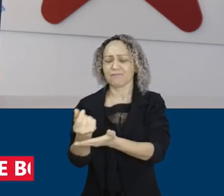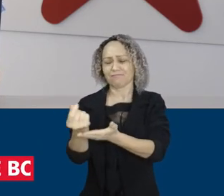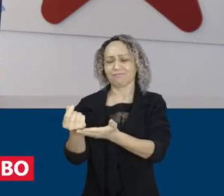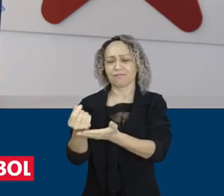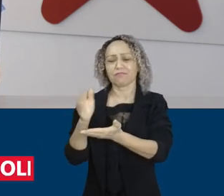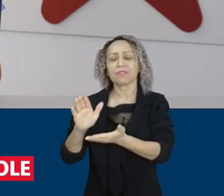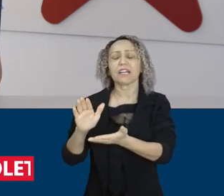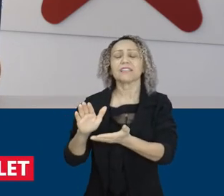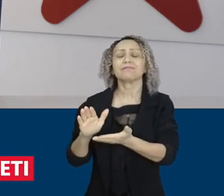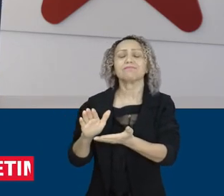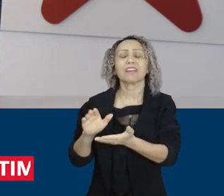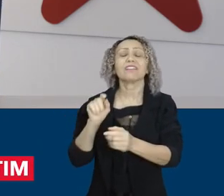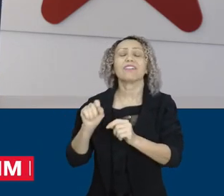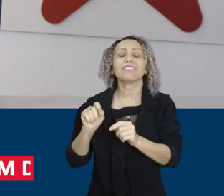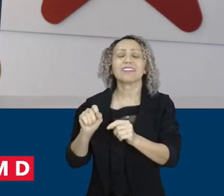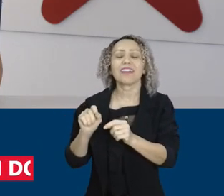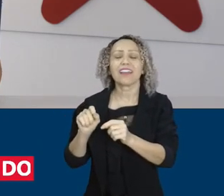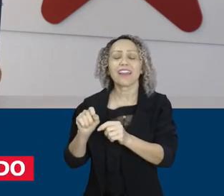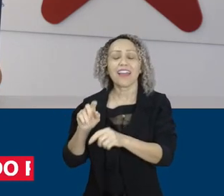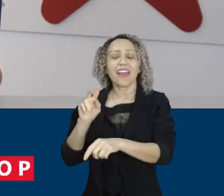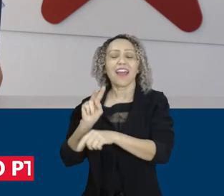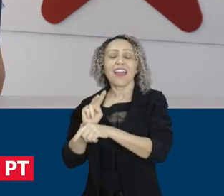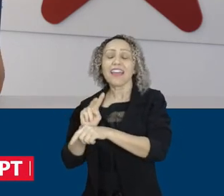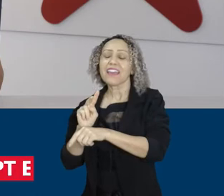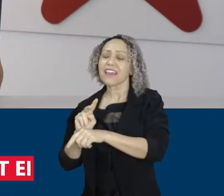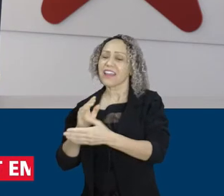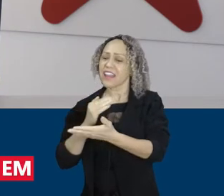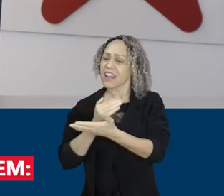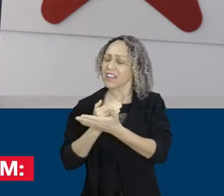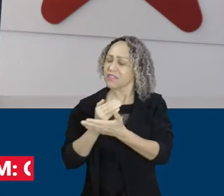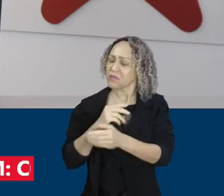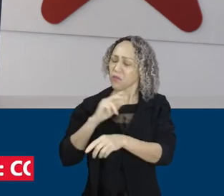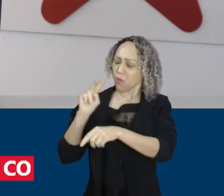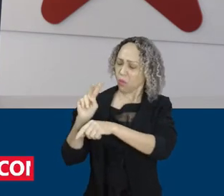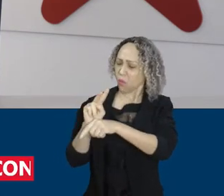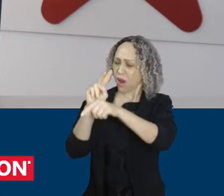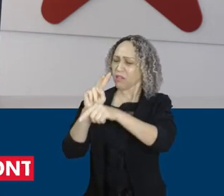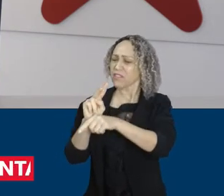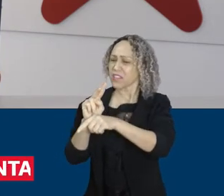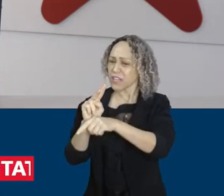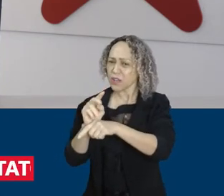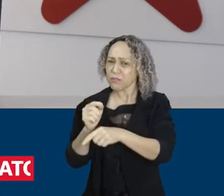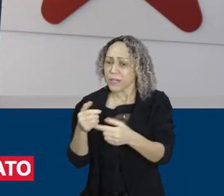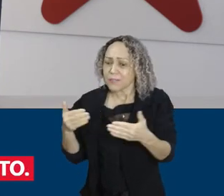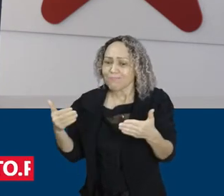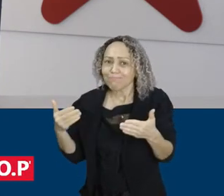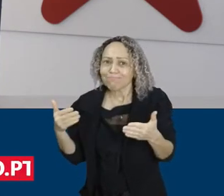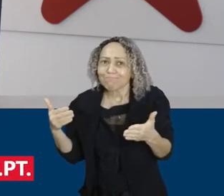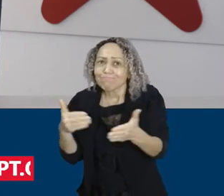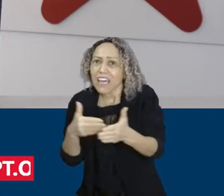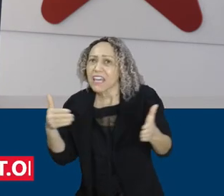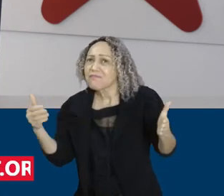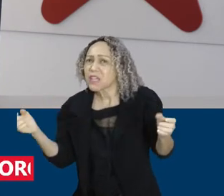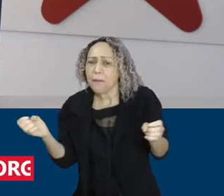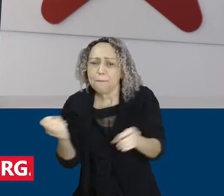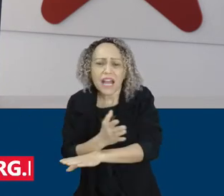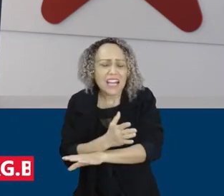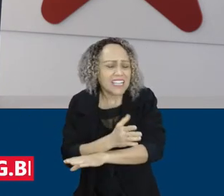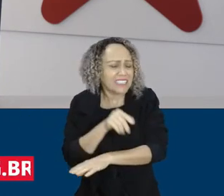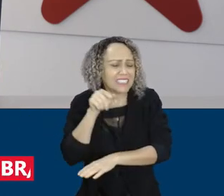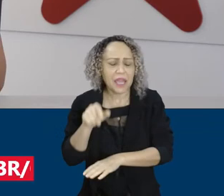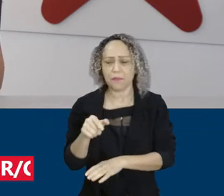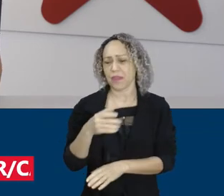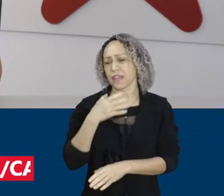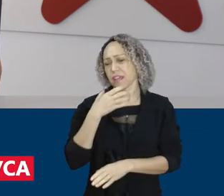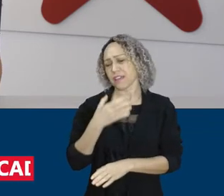com data para acabar e, assim, bem às vésperas das eleições, né? Claramente eleitoreiro. Eu queria que você fizesse essa